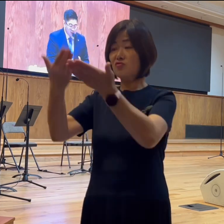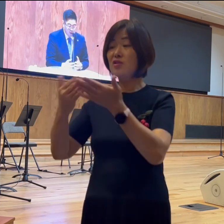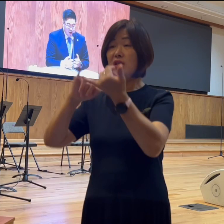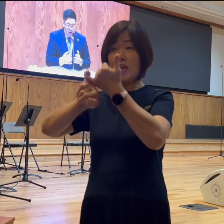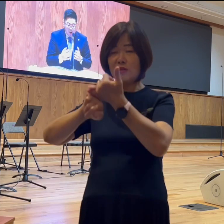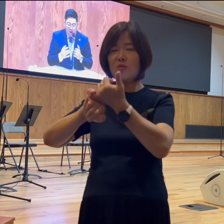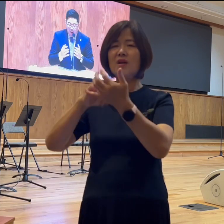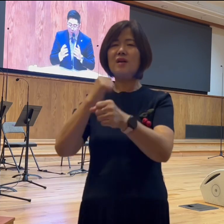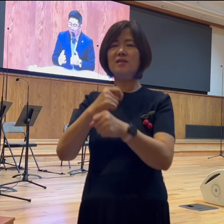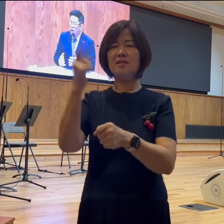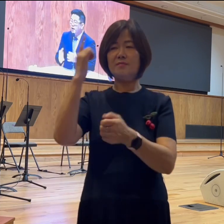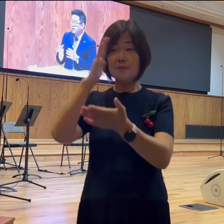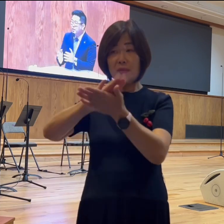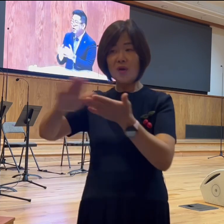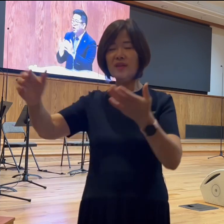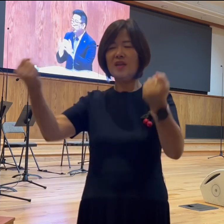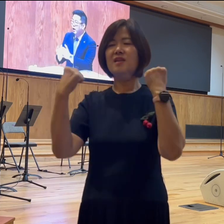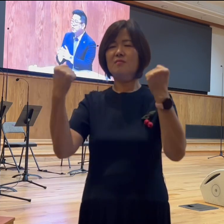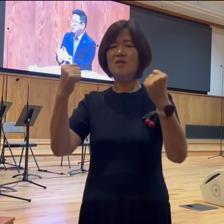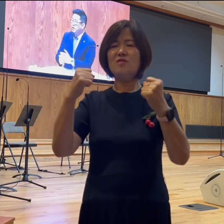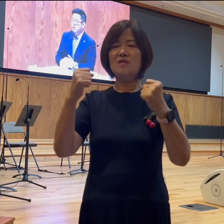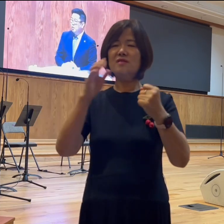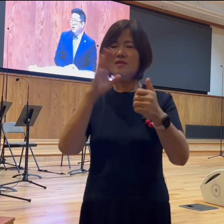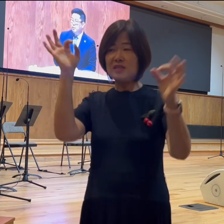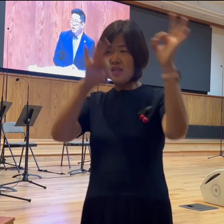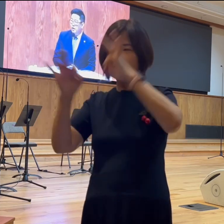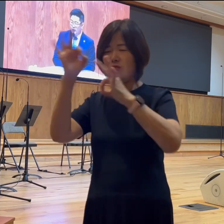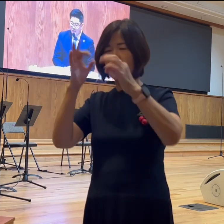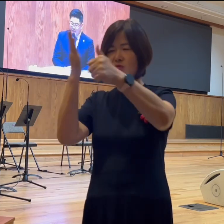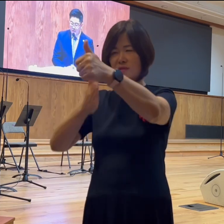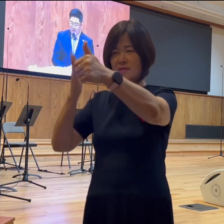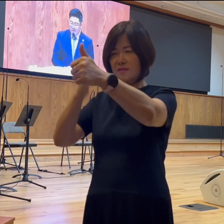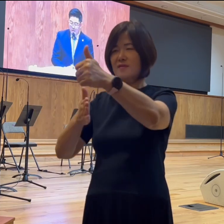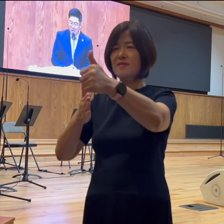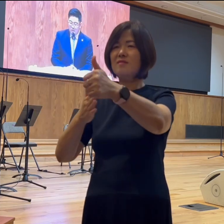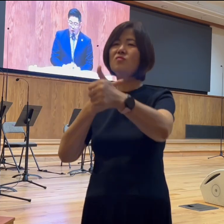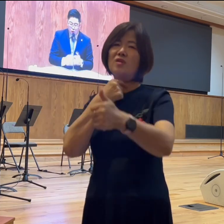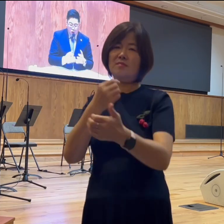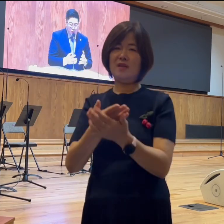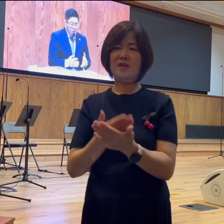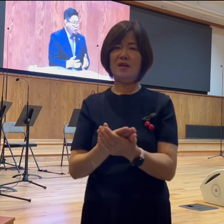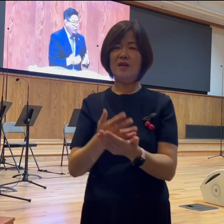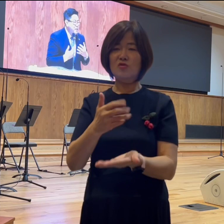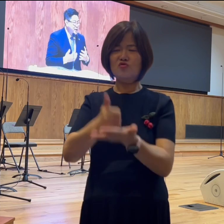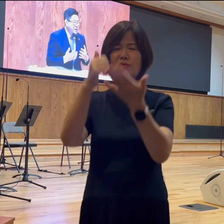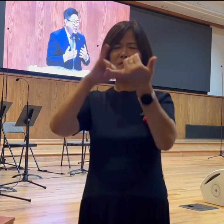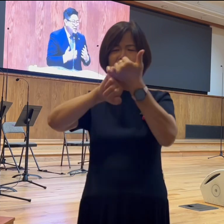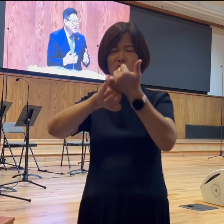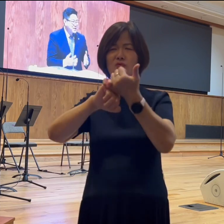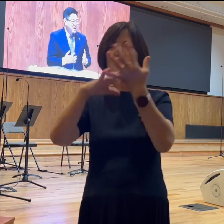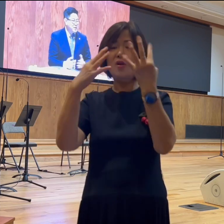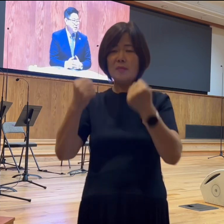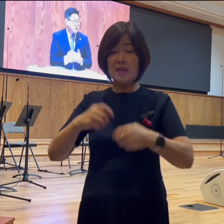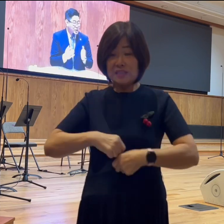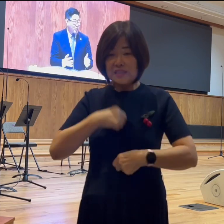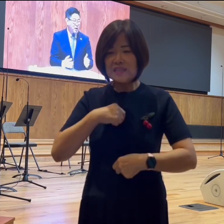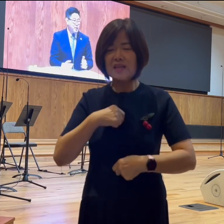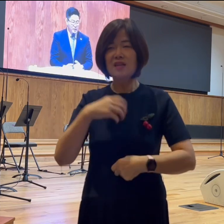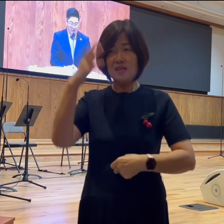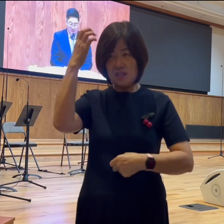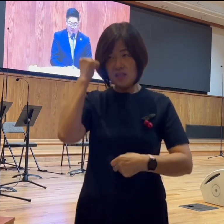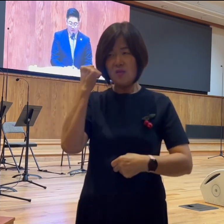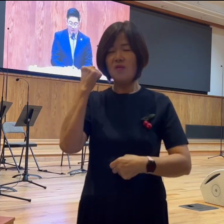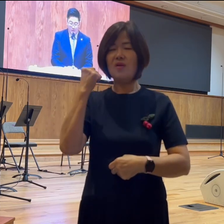약속하신 이 평안의 힘을 구할 수 있기를 소원합니다. 우리가 주님 약속이 얼마나 신실하신지를